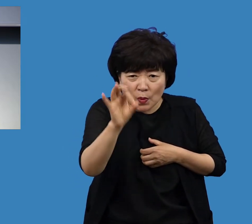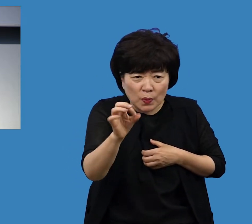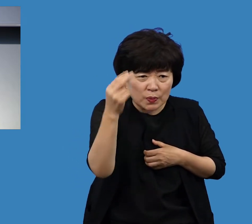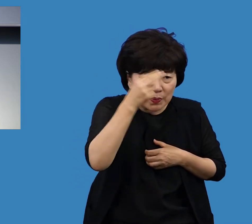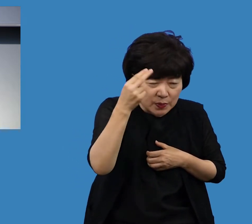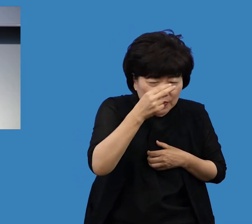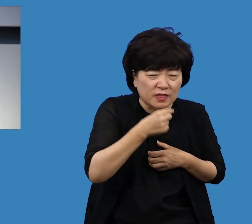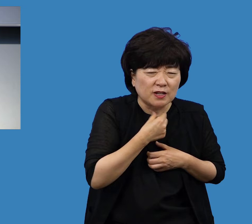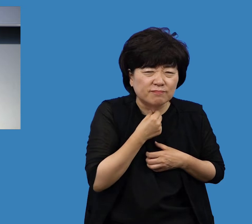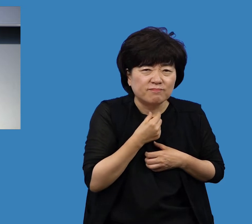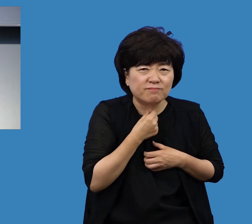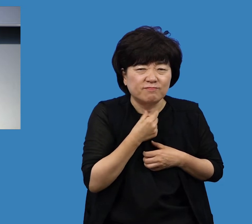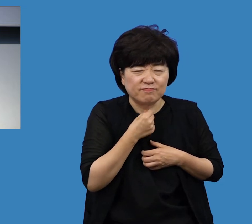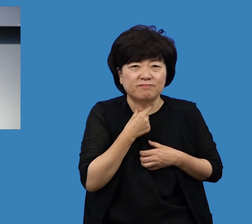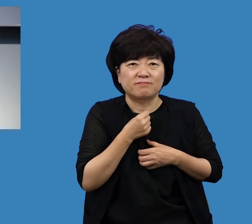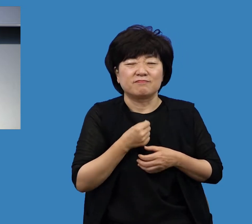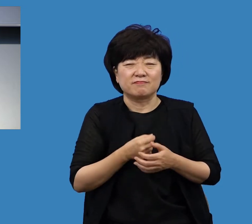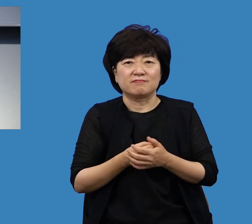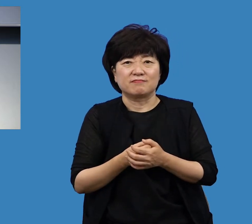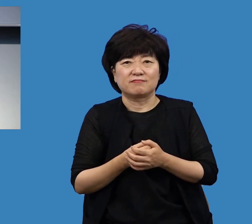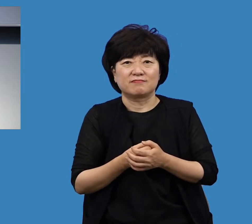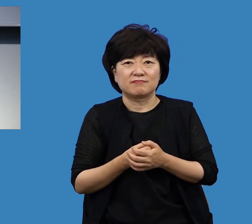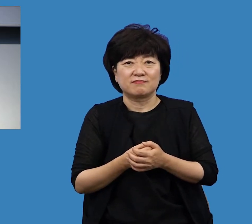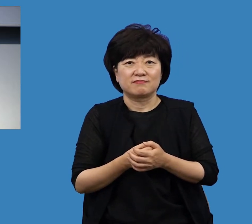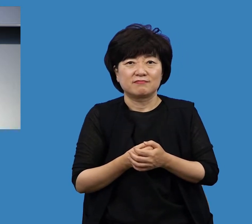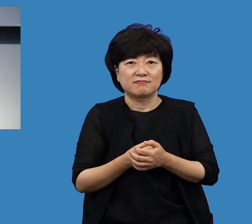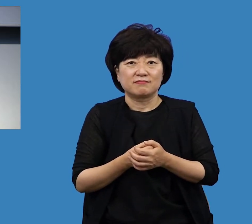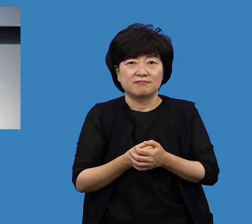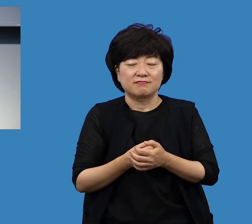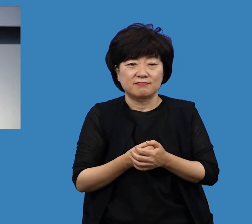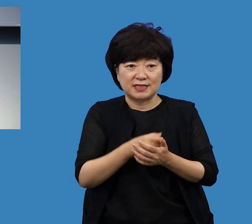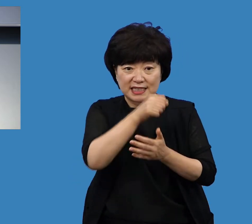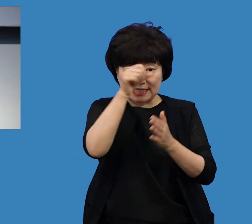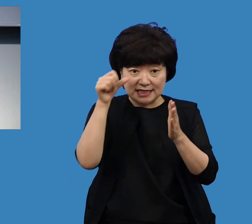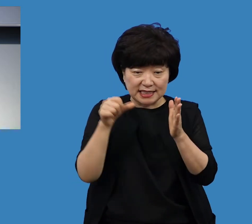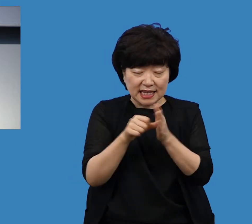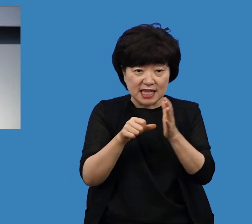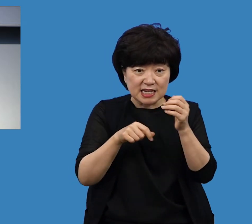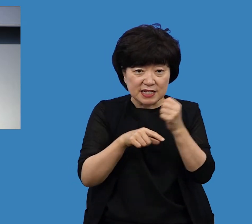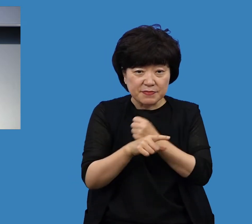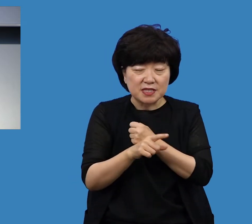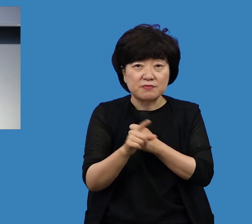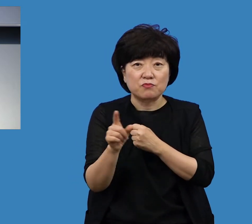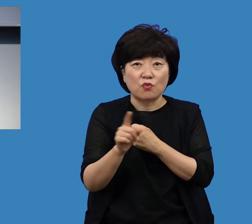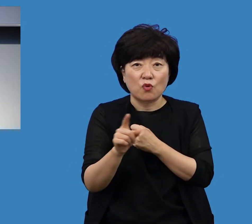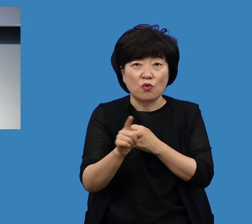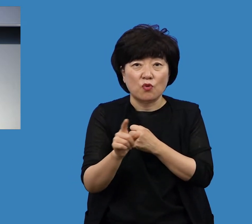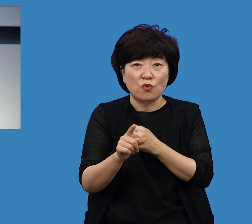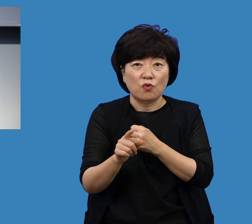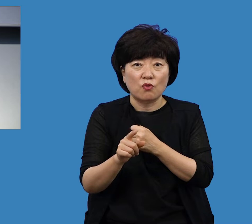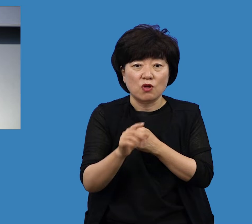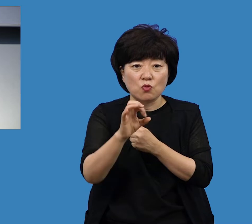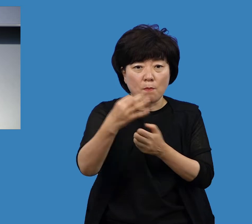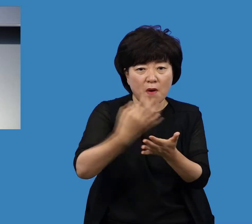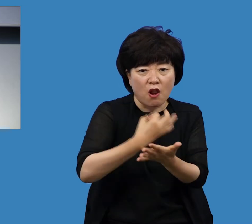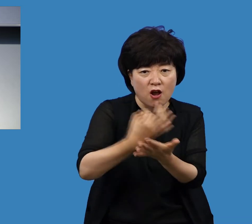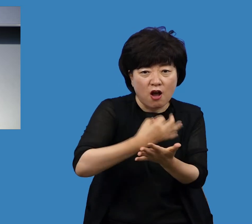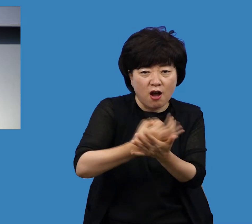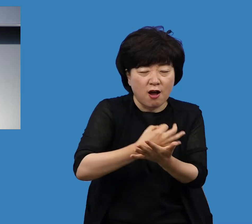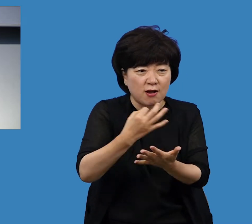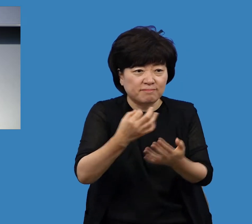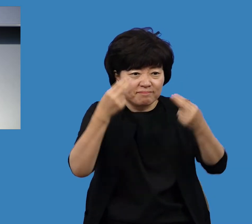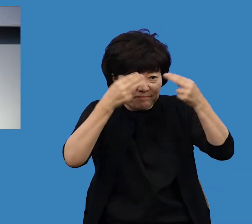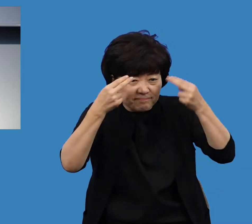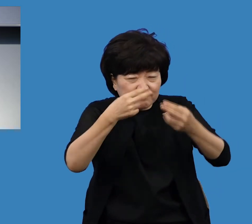일으키는 거지. 예, 돈에 대한 갈망을 일으켜요. 그러면 인생의 의미는 뭐가 되겠어요? 그 사람에게 돈을 버는 거지.